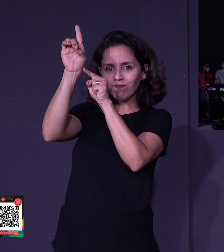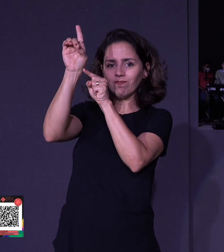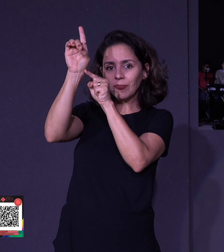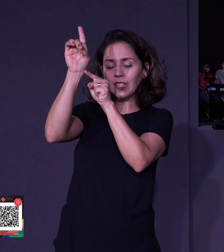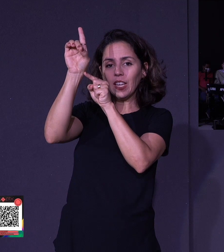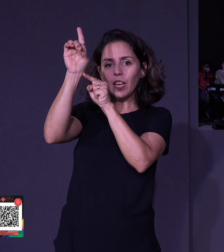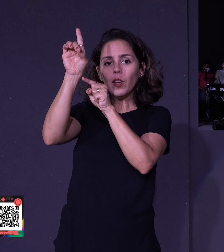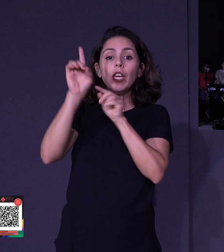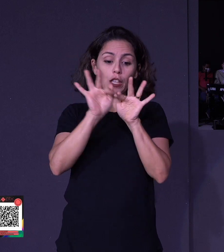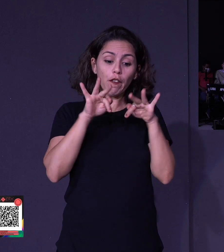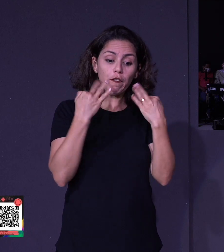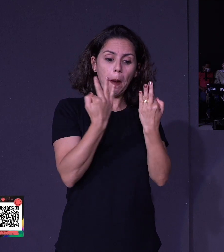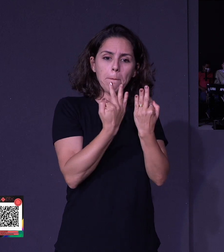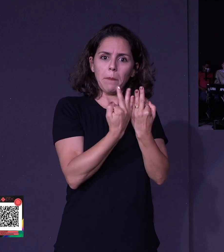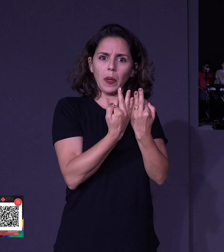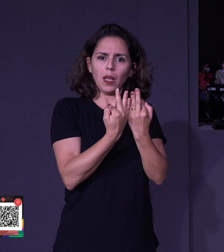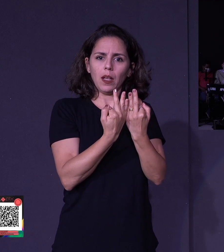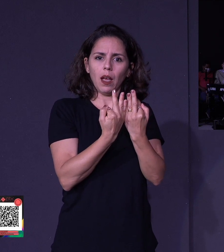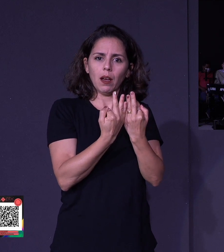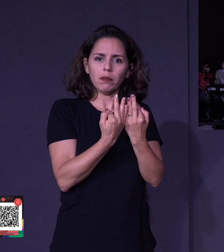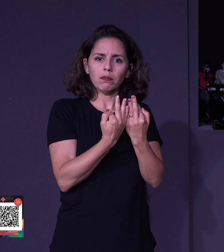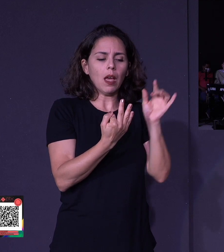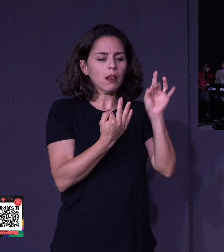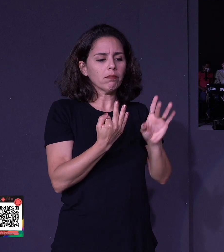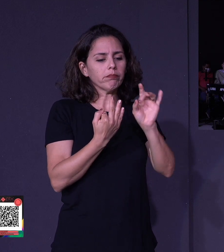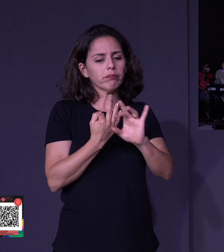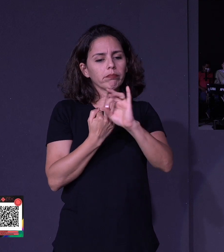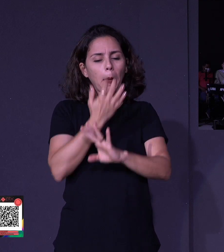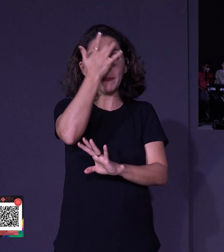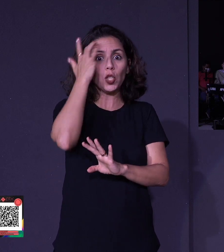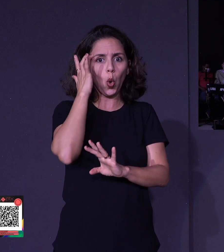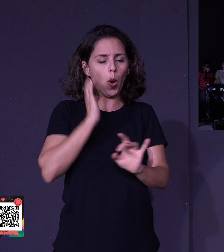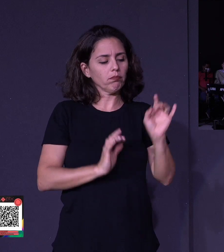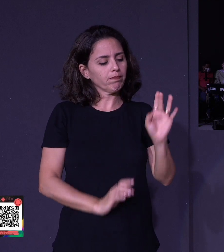bem definido os papéis do homem, da mulher.